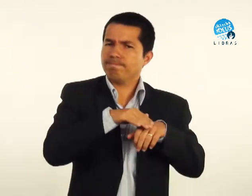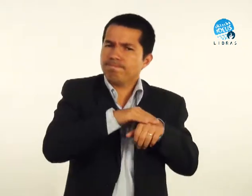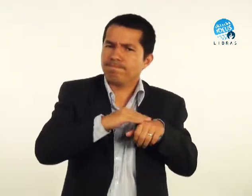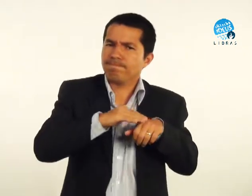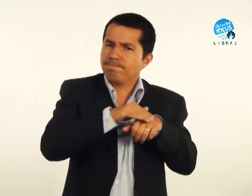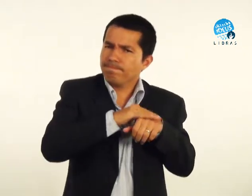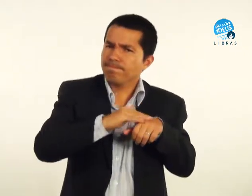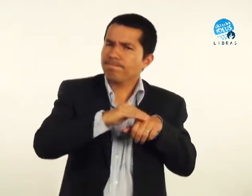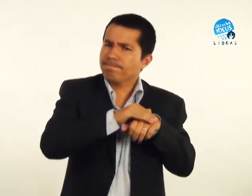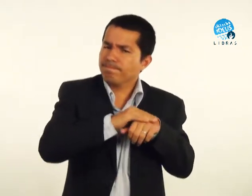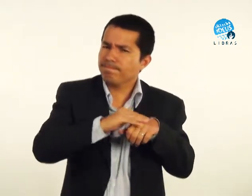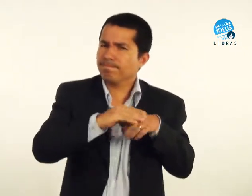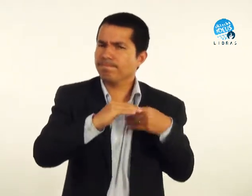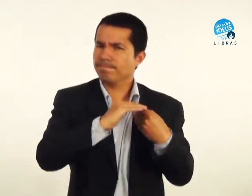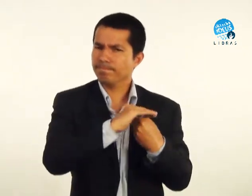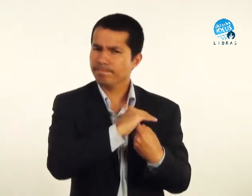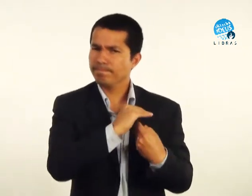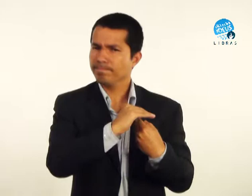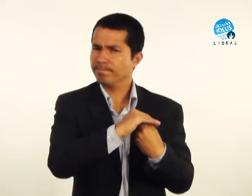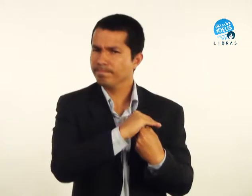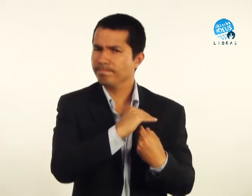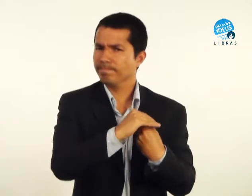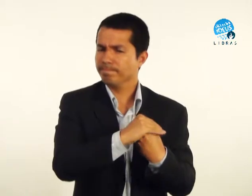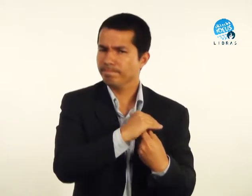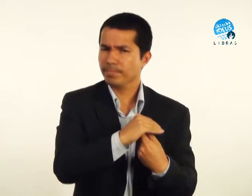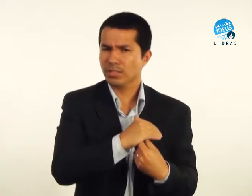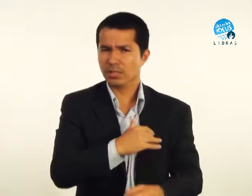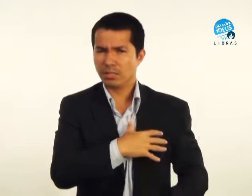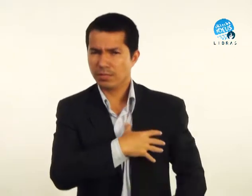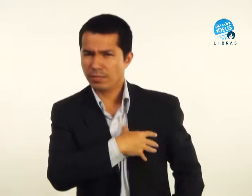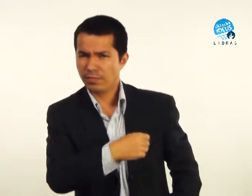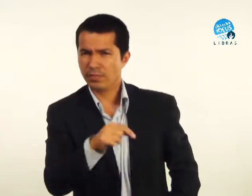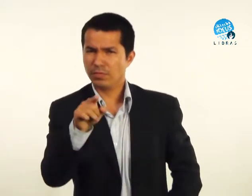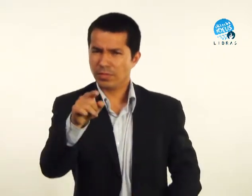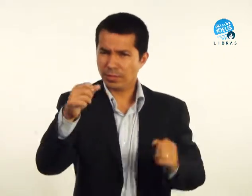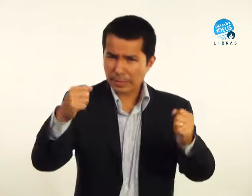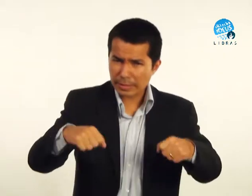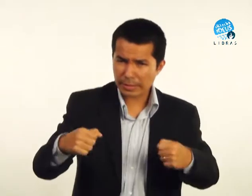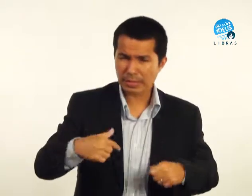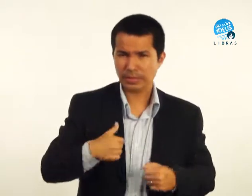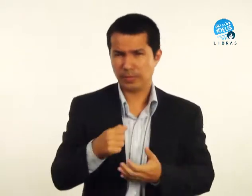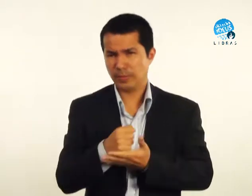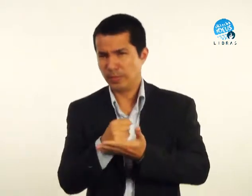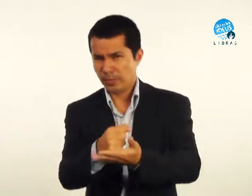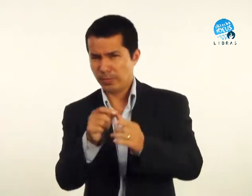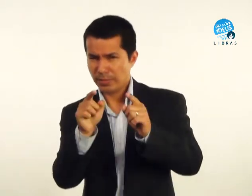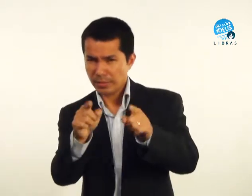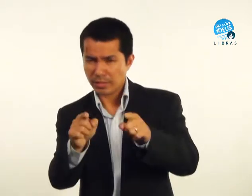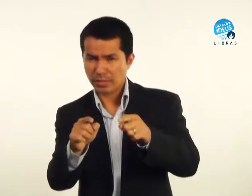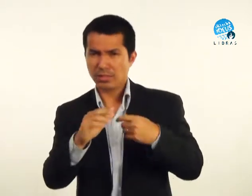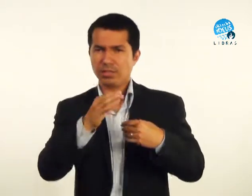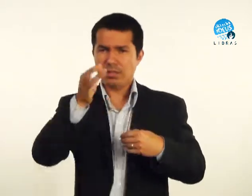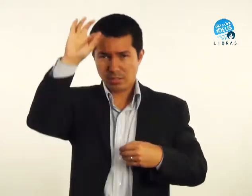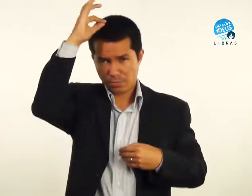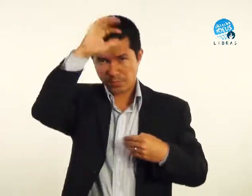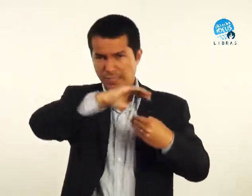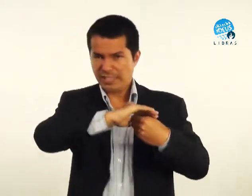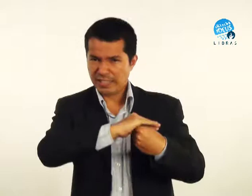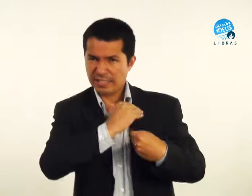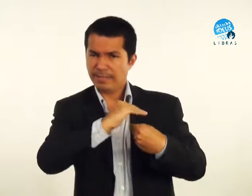fora. E Ele começa a conversar conosco, sabe? Filho, você precisa da minha ajuda.